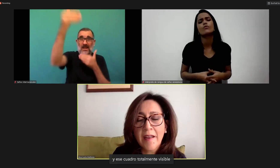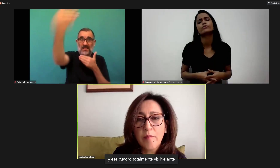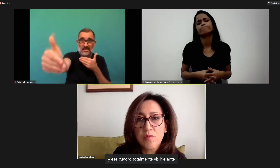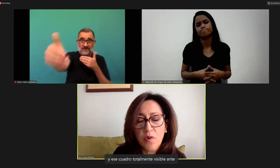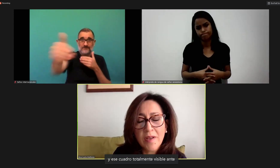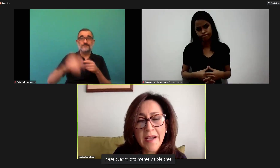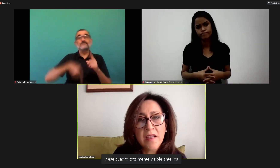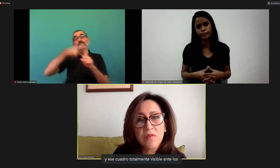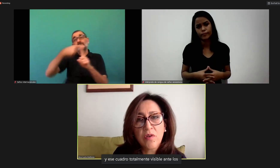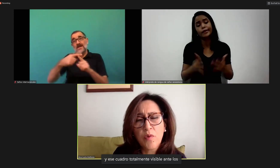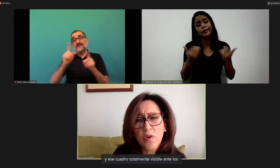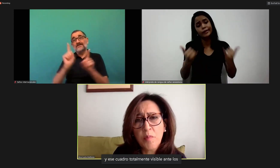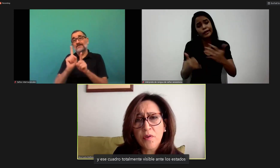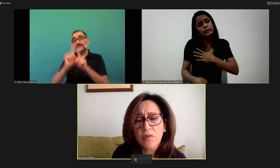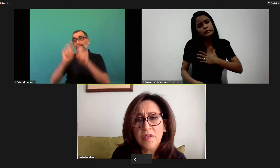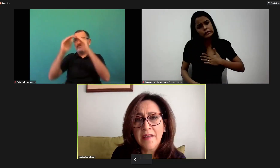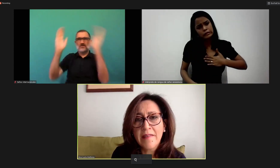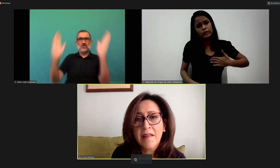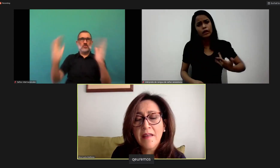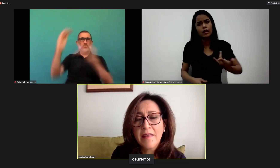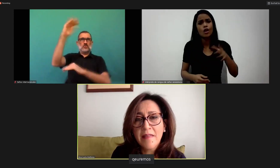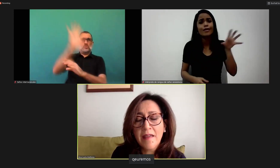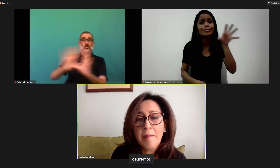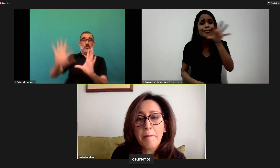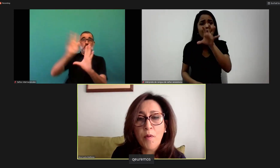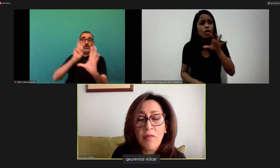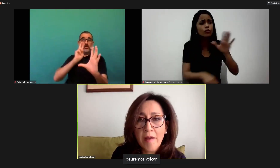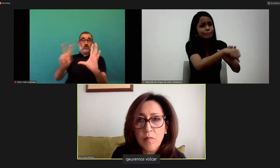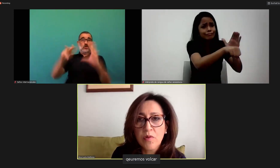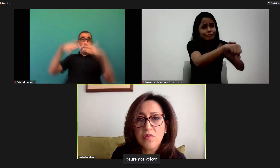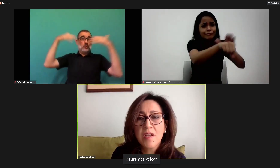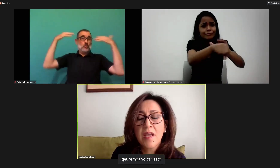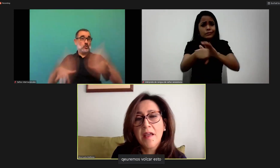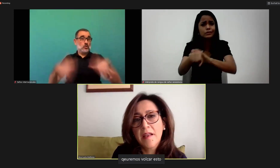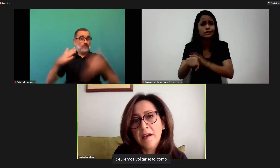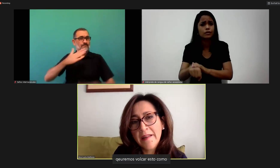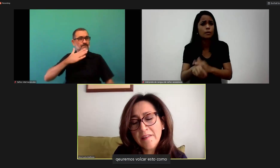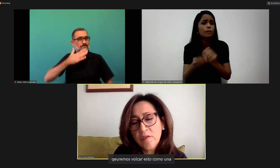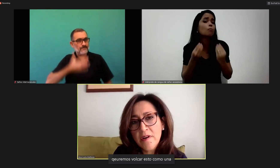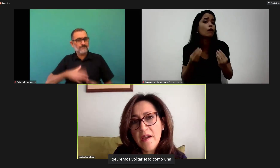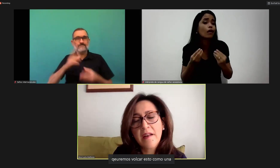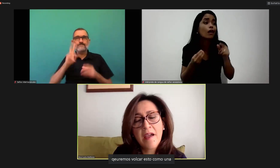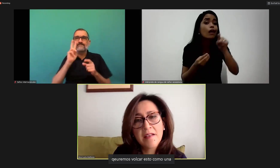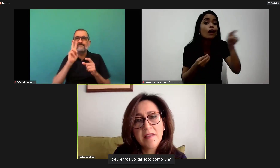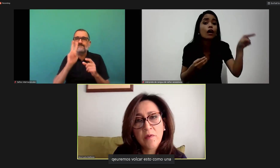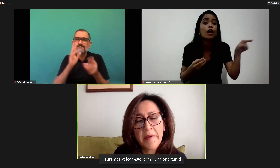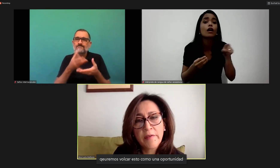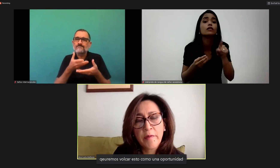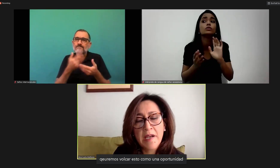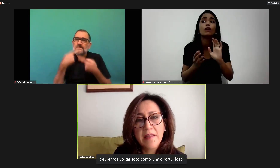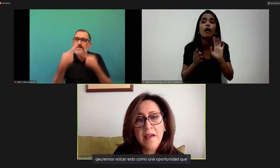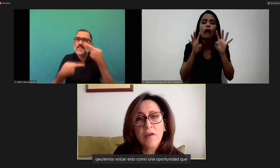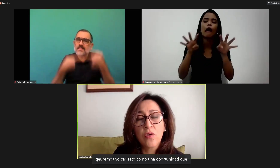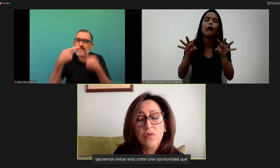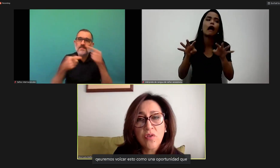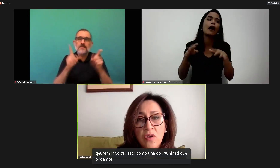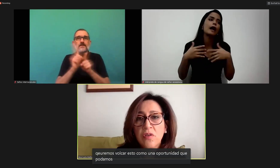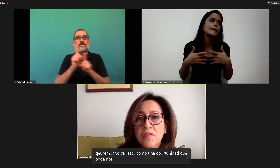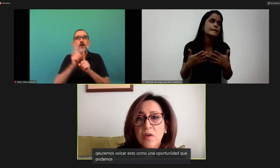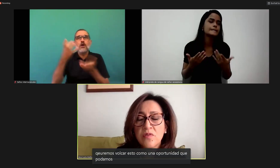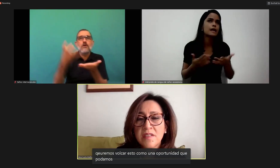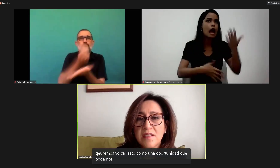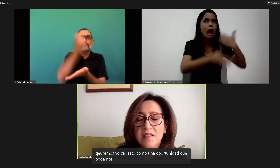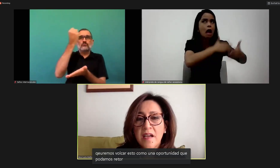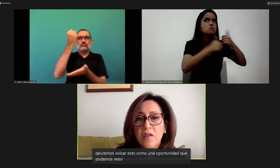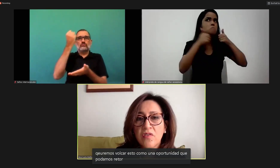nosotros queremos volcar esto como una oportunidad de que podamos retornar a esa nueva normalidad con todos